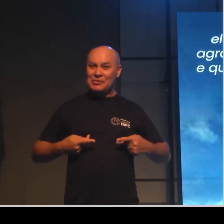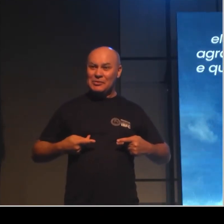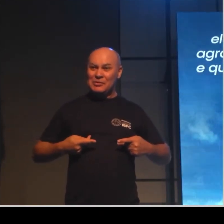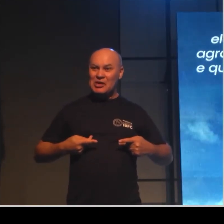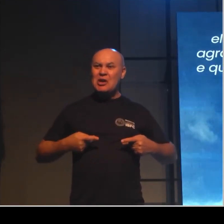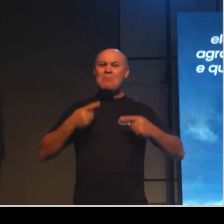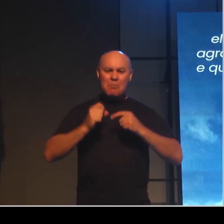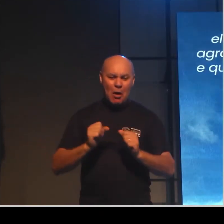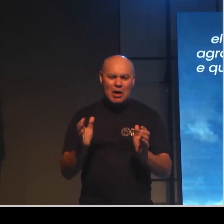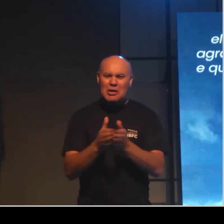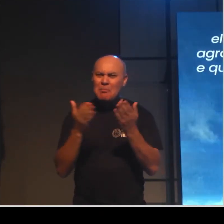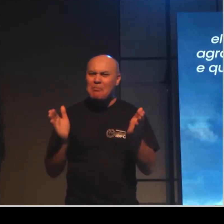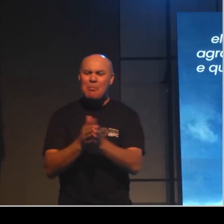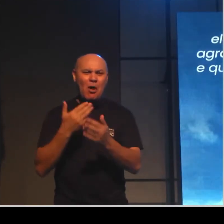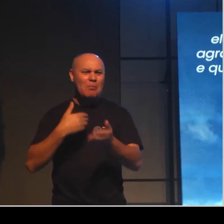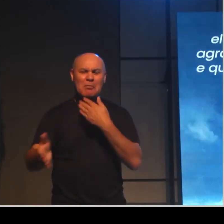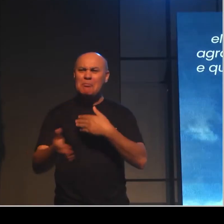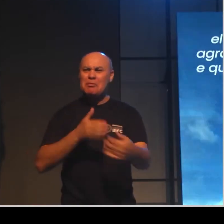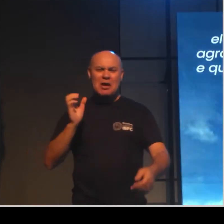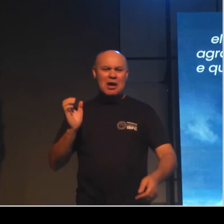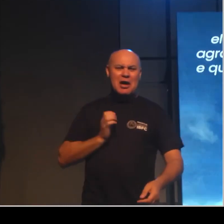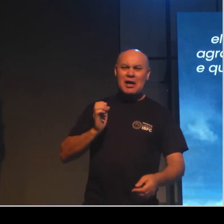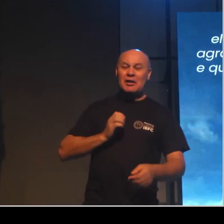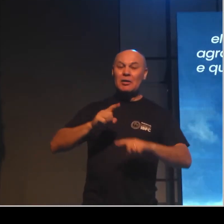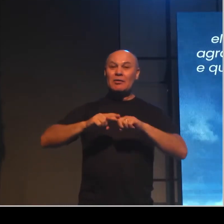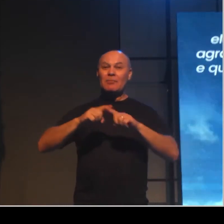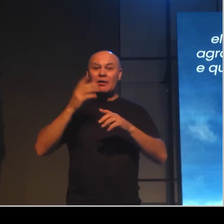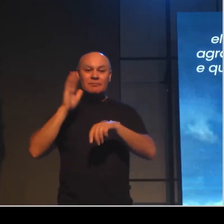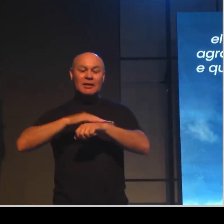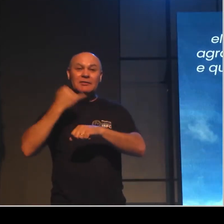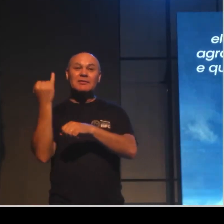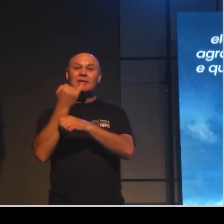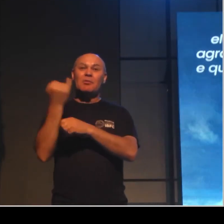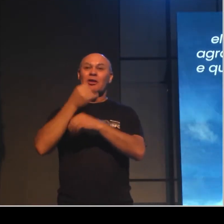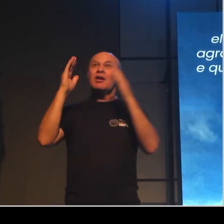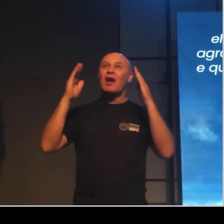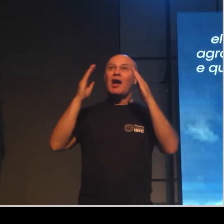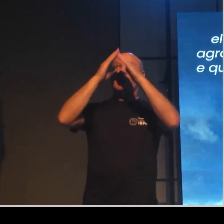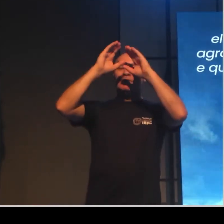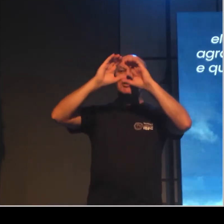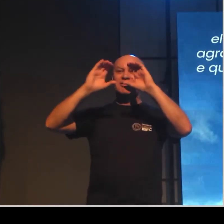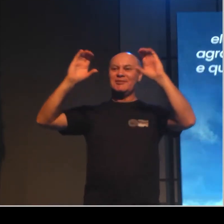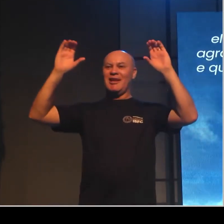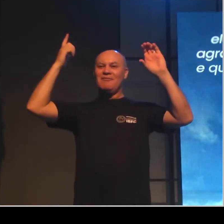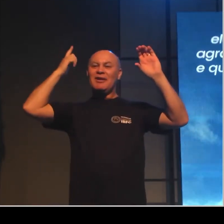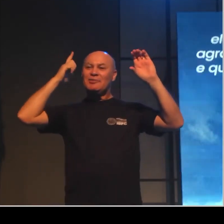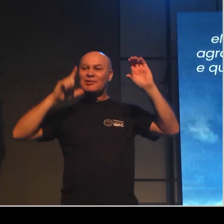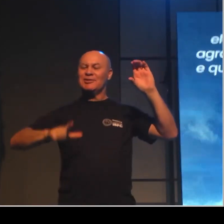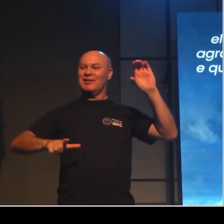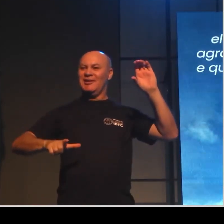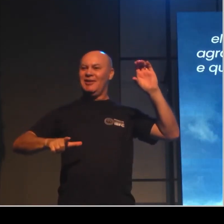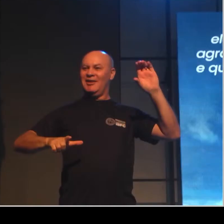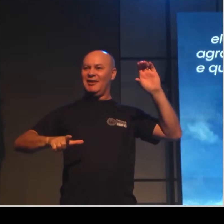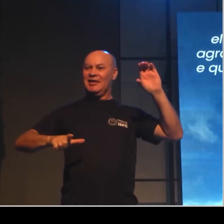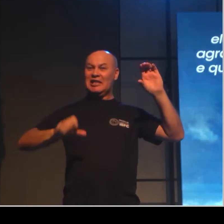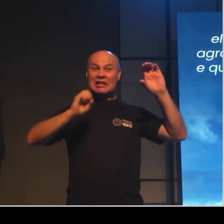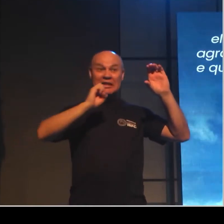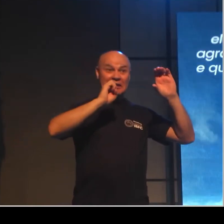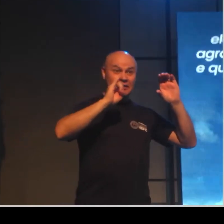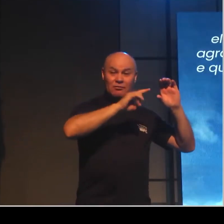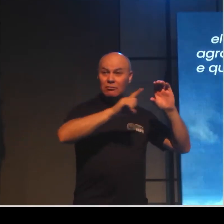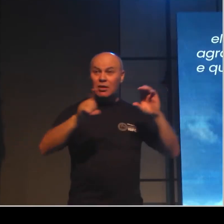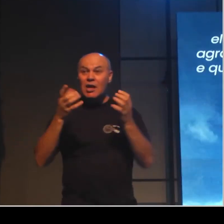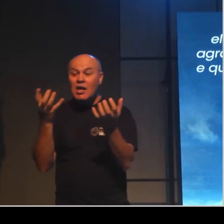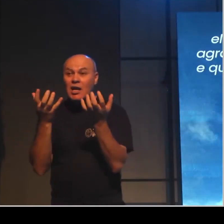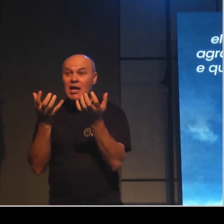céu. É isso o Natal. Por isso, se você quer ser abençoado, se você quer estar no lugar onde